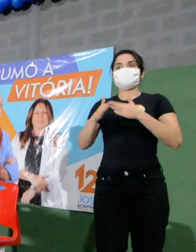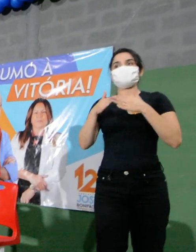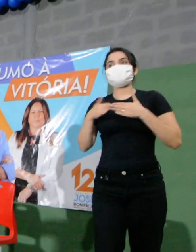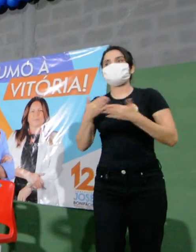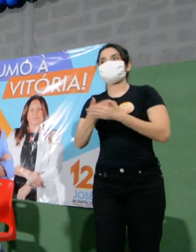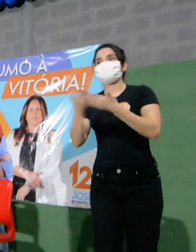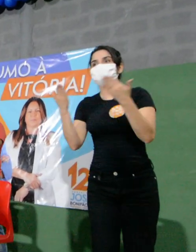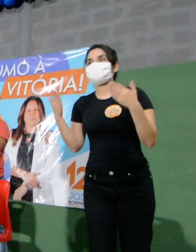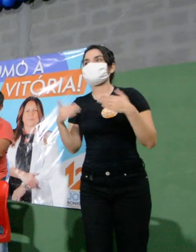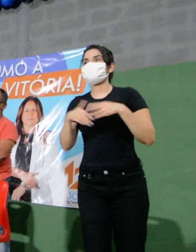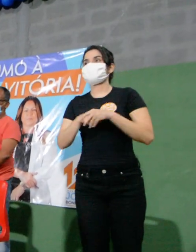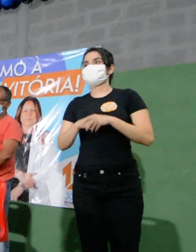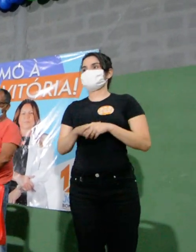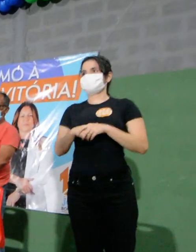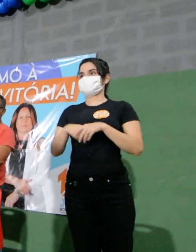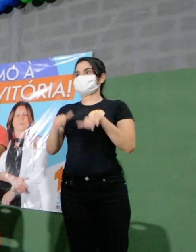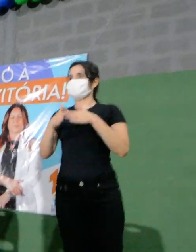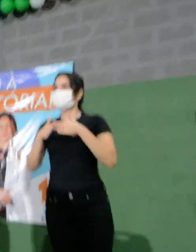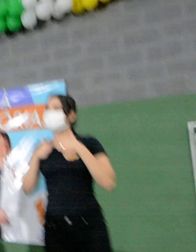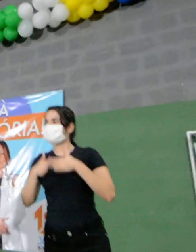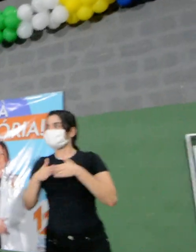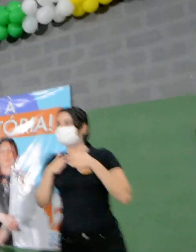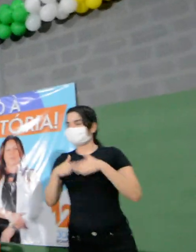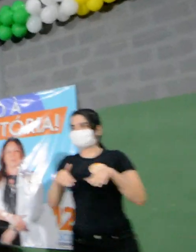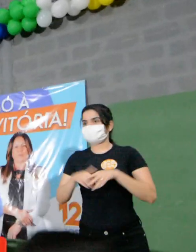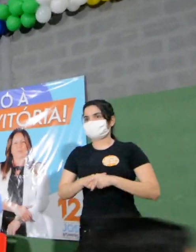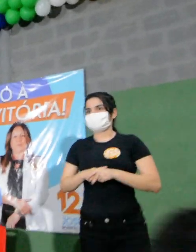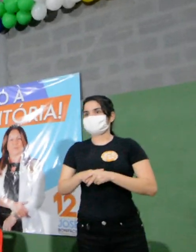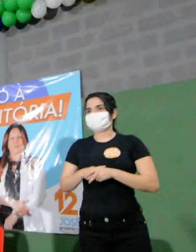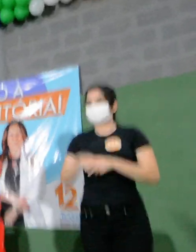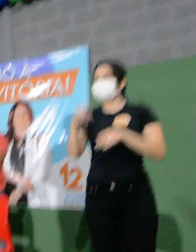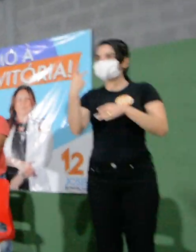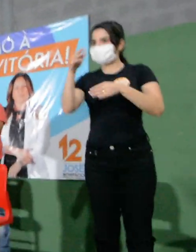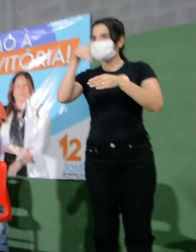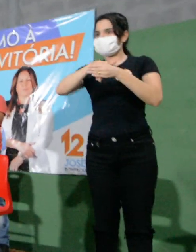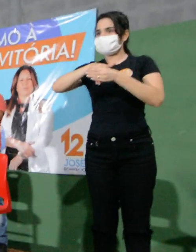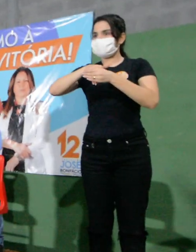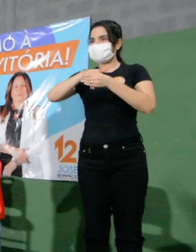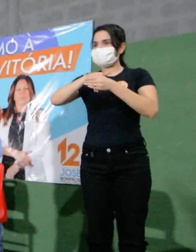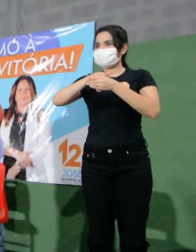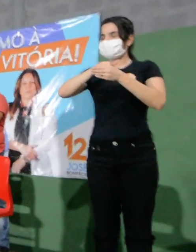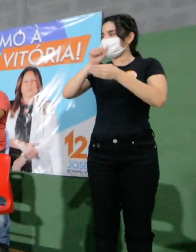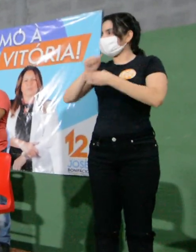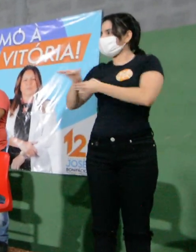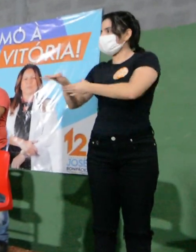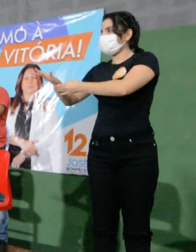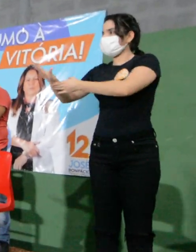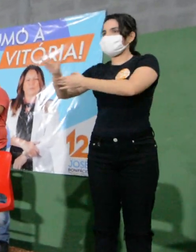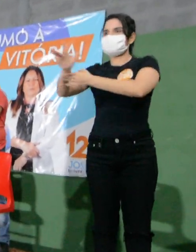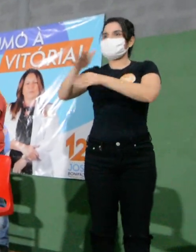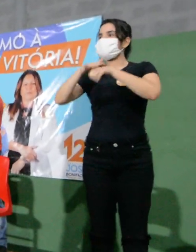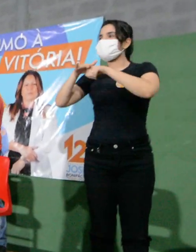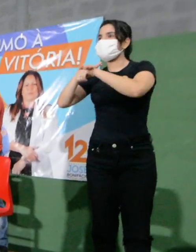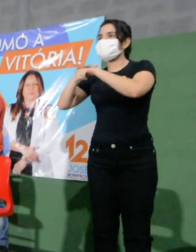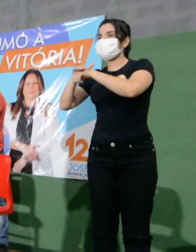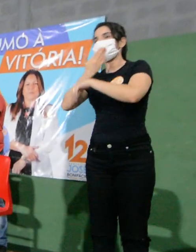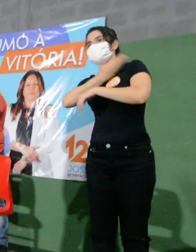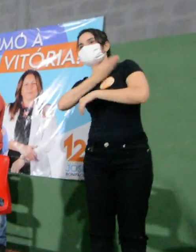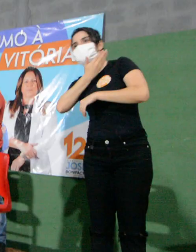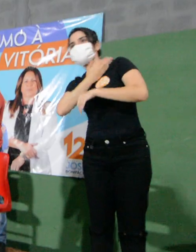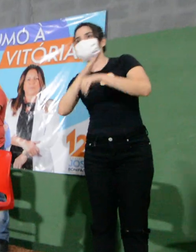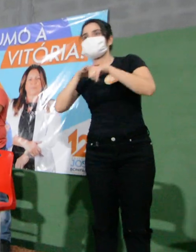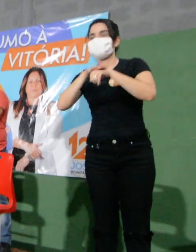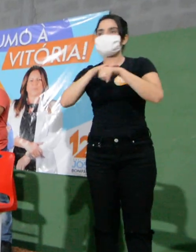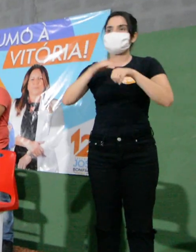a vocês multipliquem seus votos José bonifcio é a